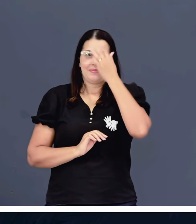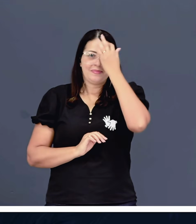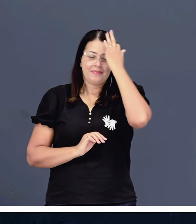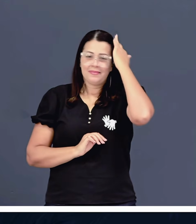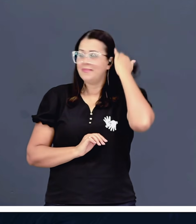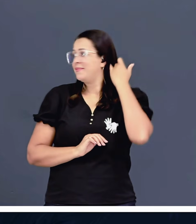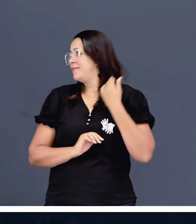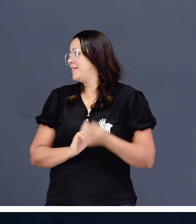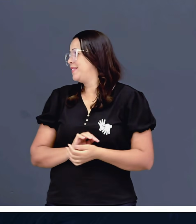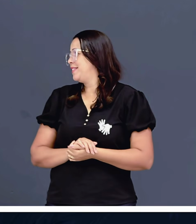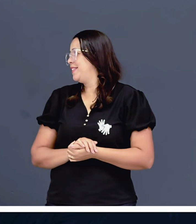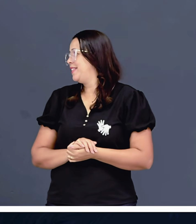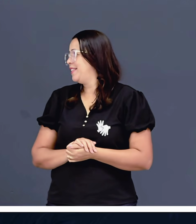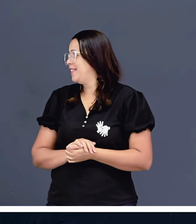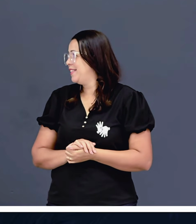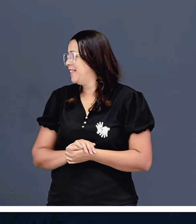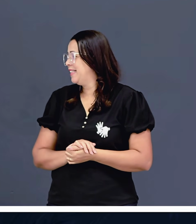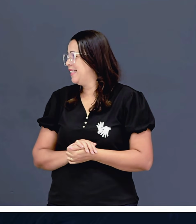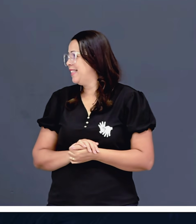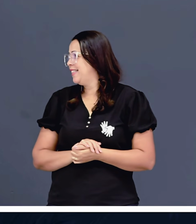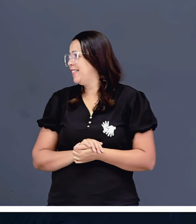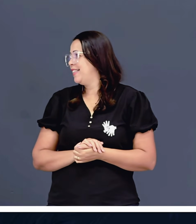vizinho.